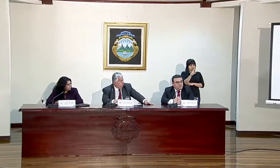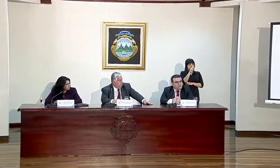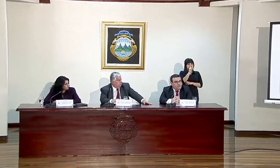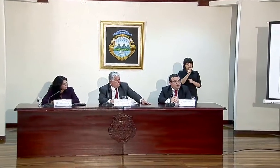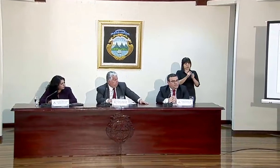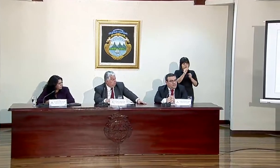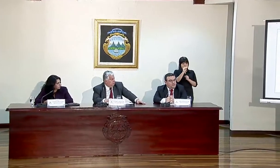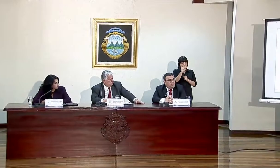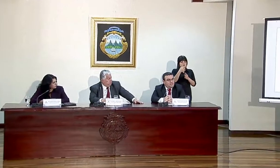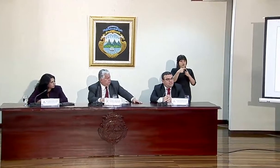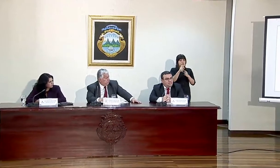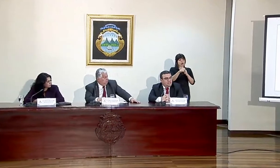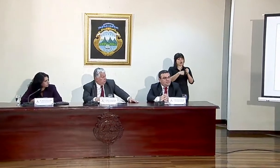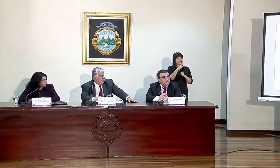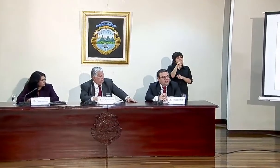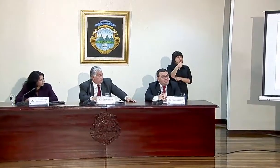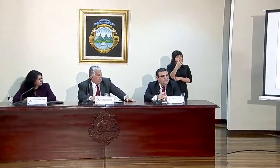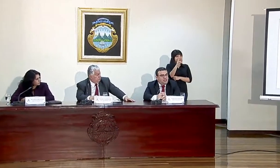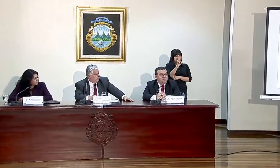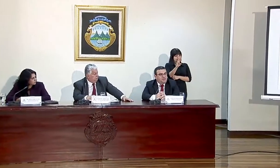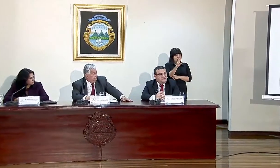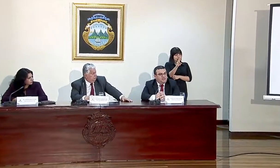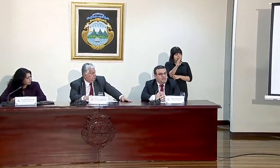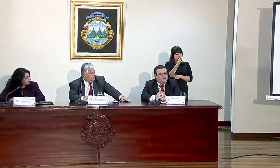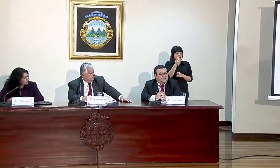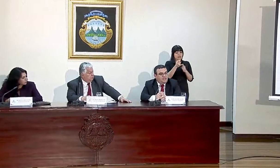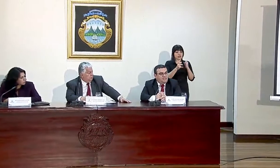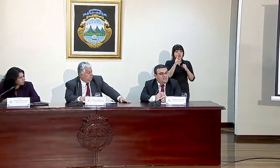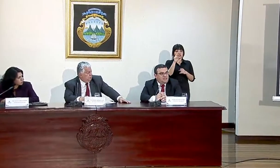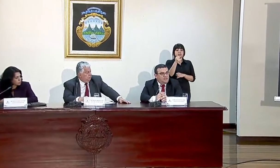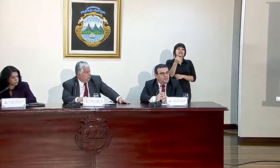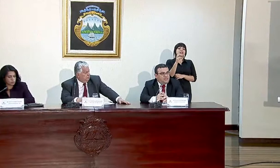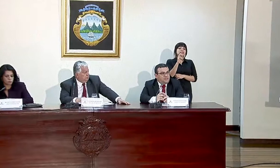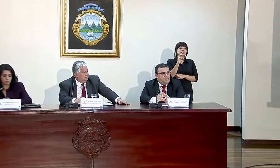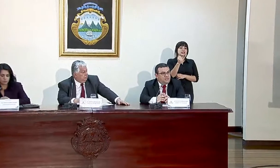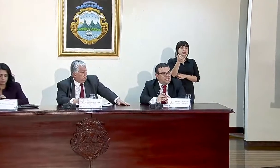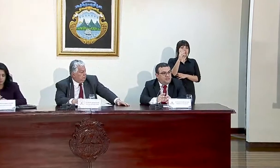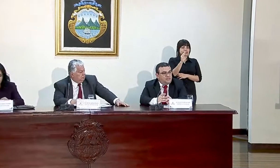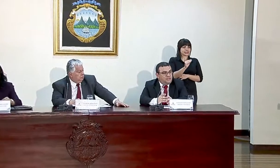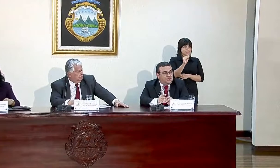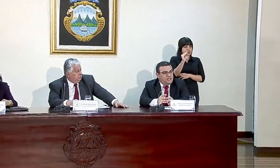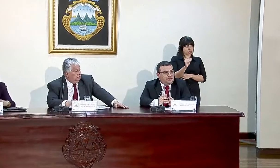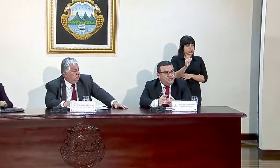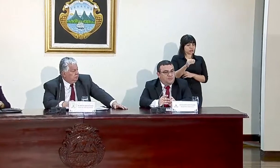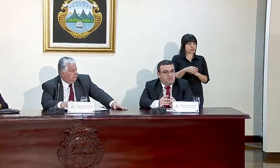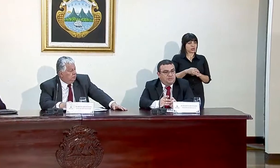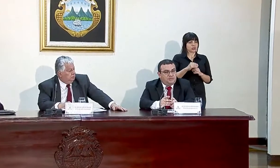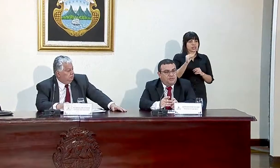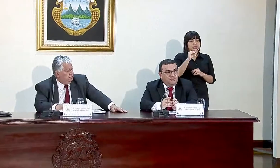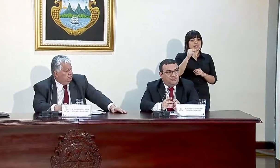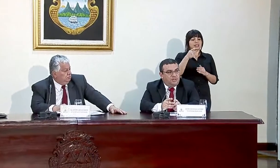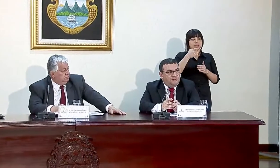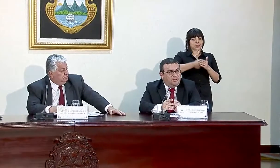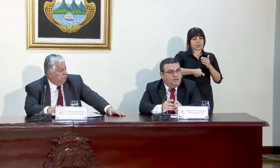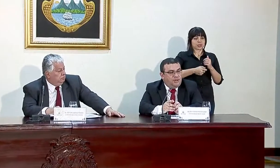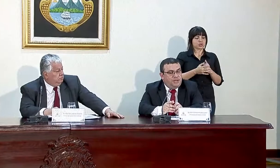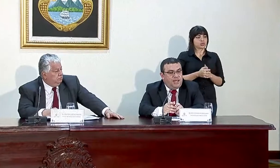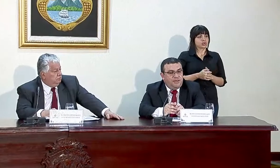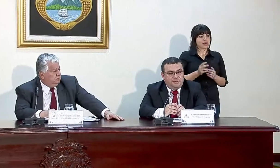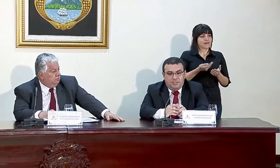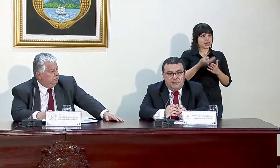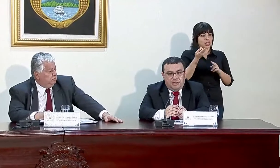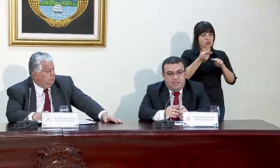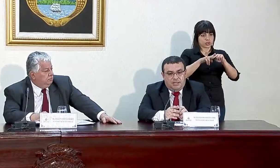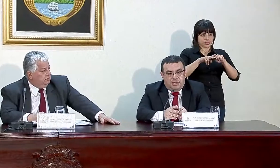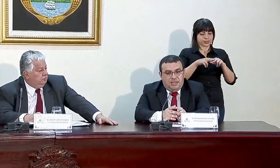punto porcentual durante el 2017, llegando finalmente en el 2017 a un 15% de tasa de impuesto de valor